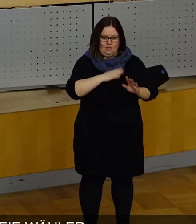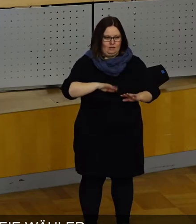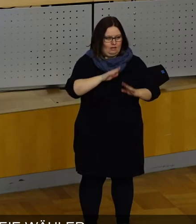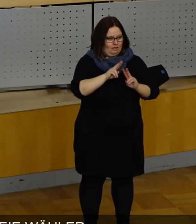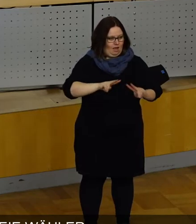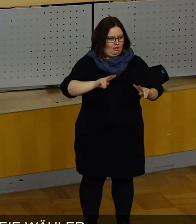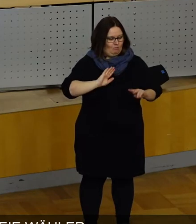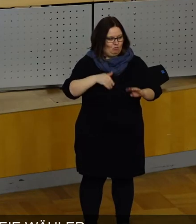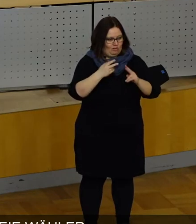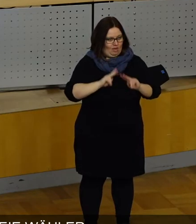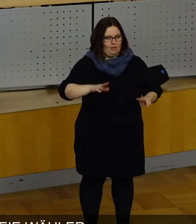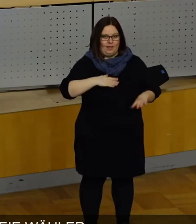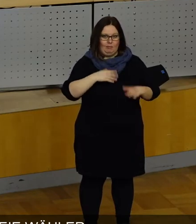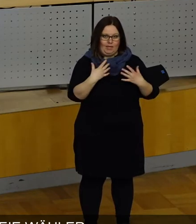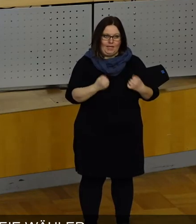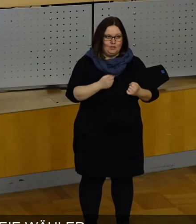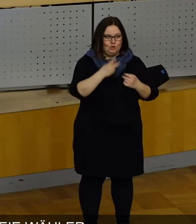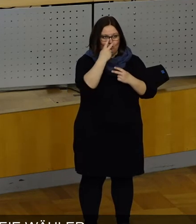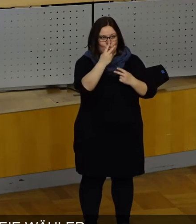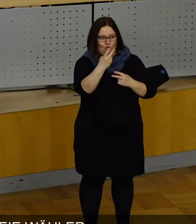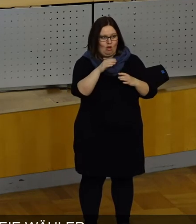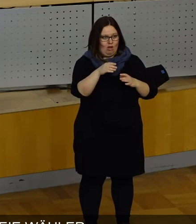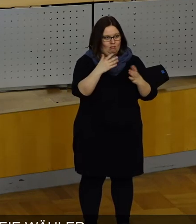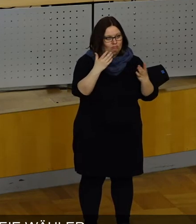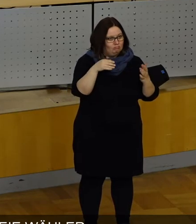liebe Gäste, liebe Zuhörer, Zuschauer.